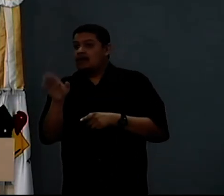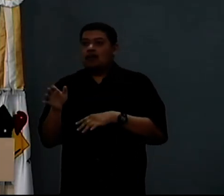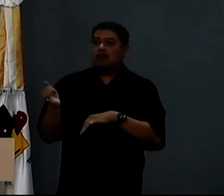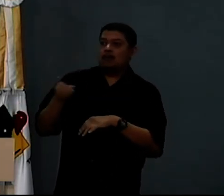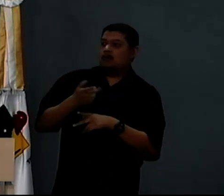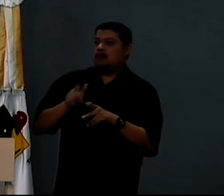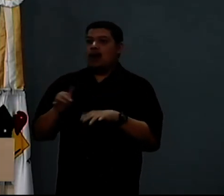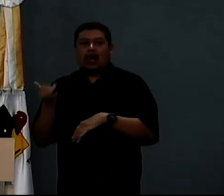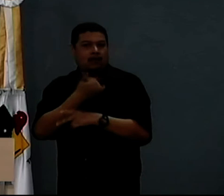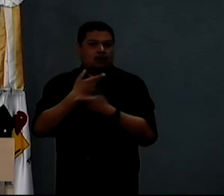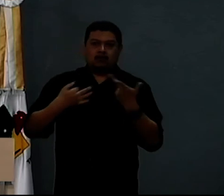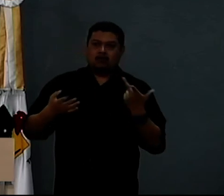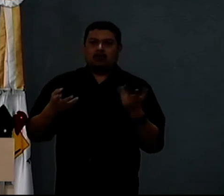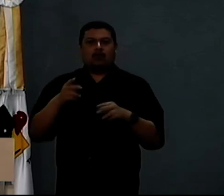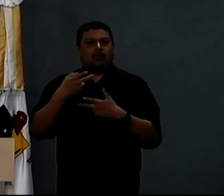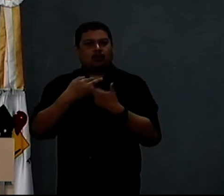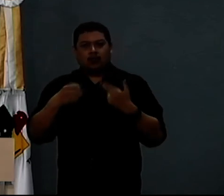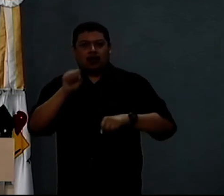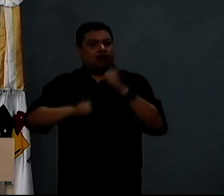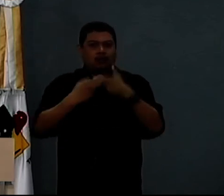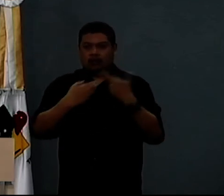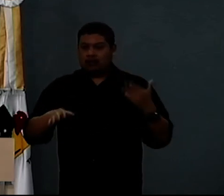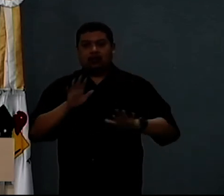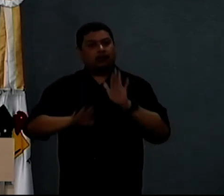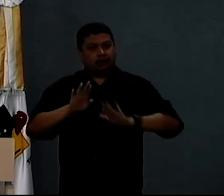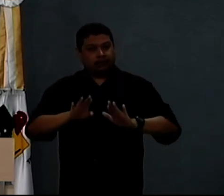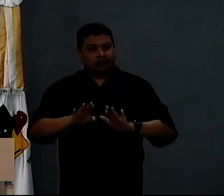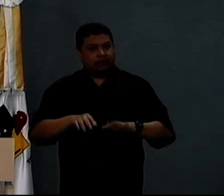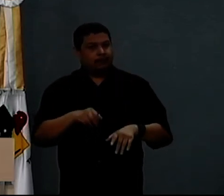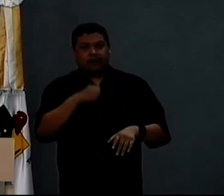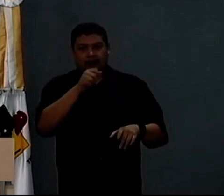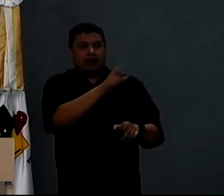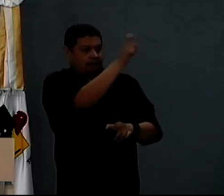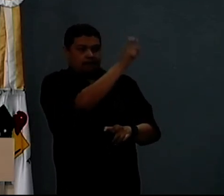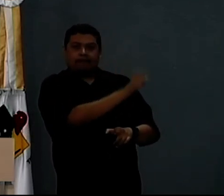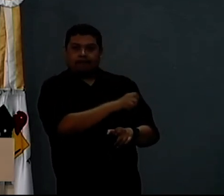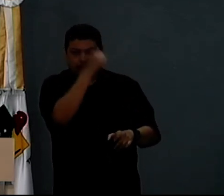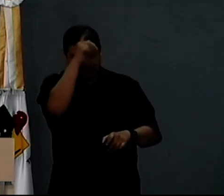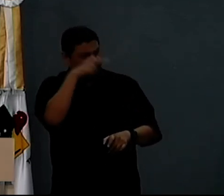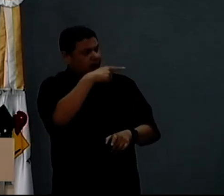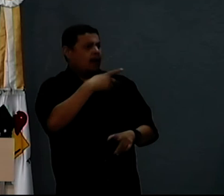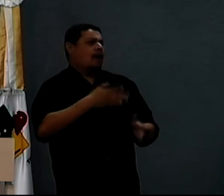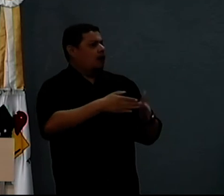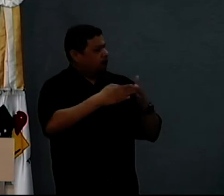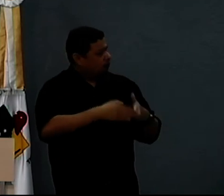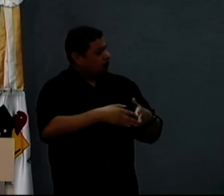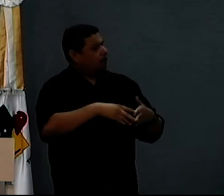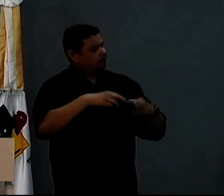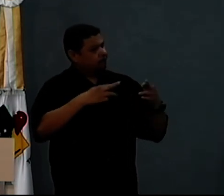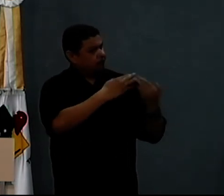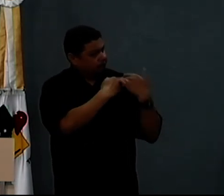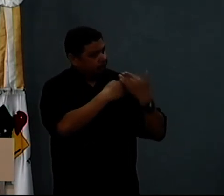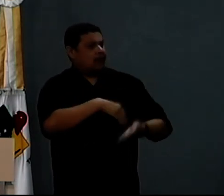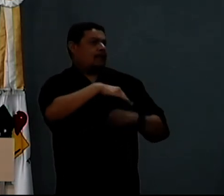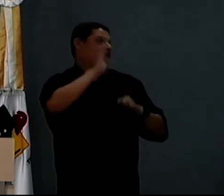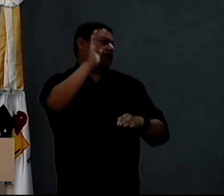Então, fica a dica aí, deixa, prefeita. Mais postura, mais atitude referente a essa questão dessa ponte, vamos cobrar mais atento os